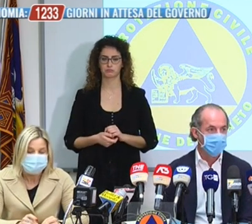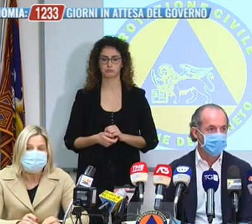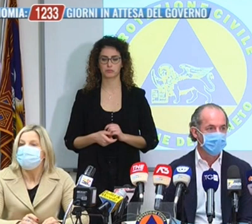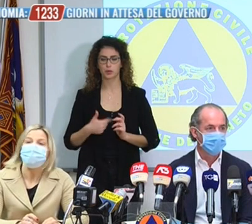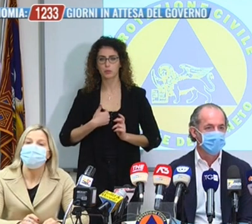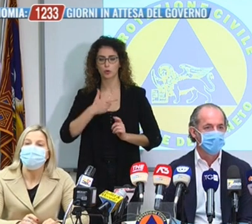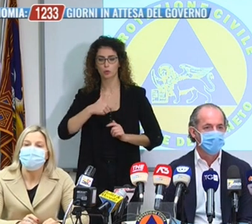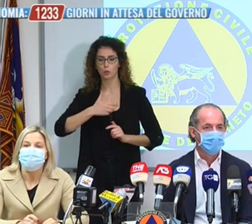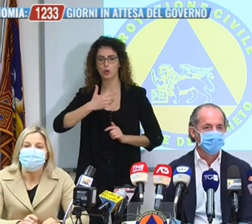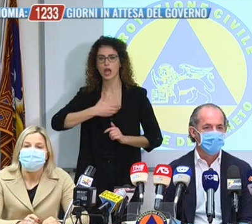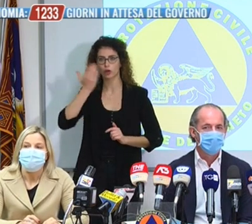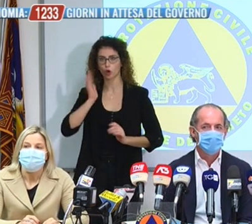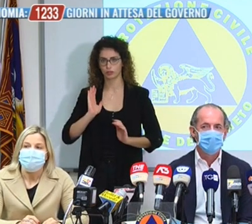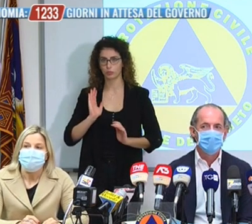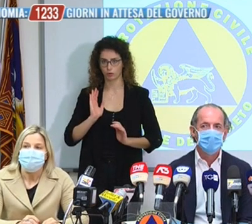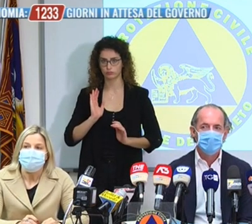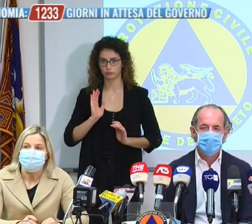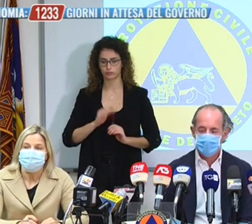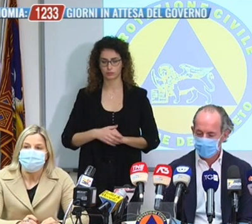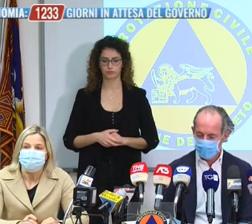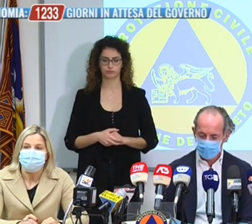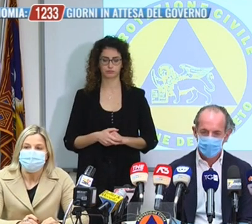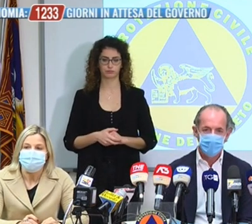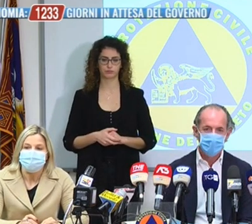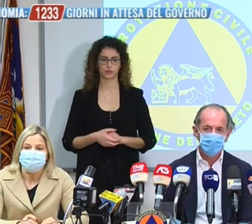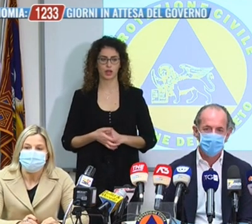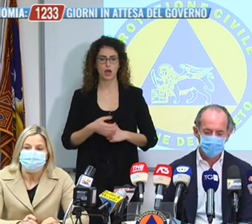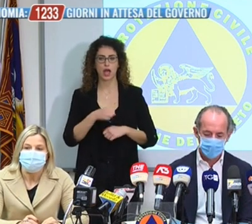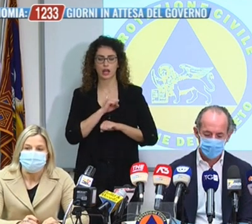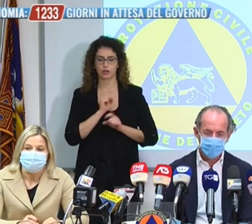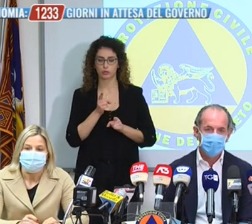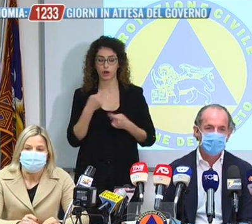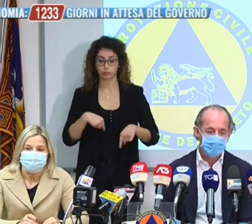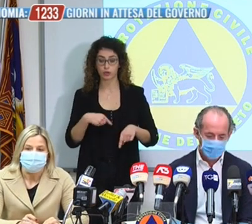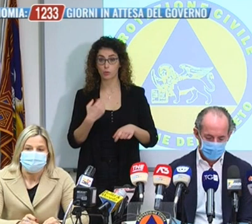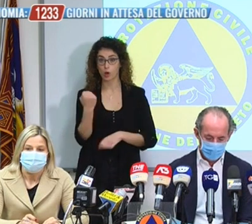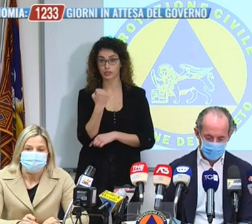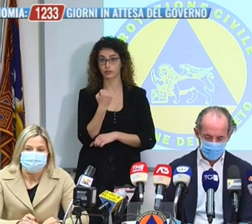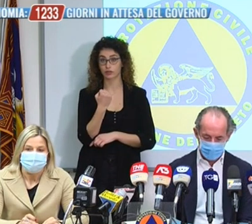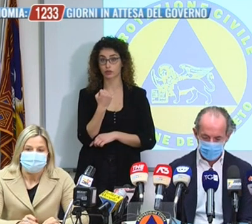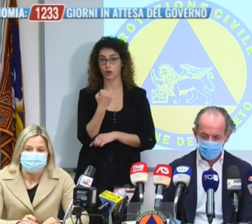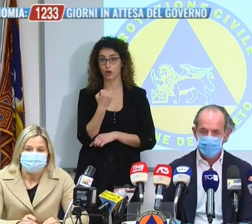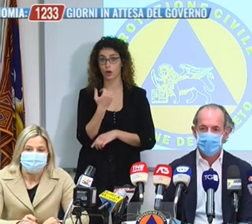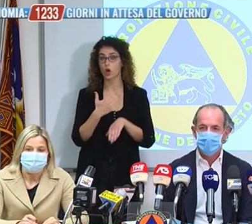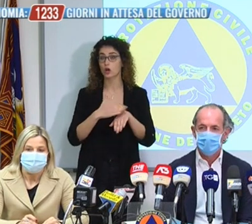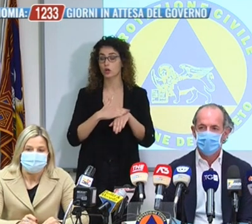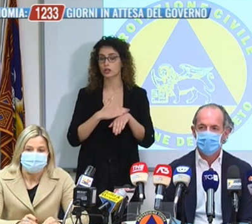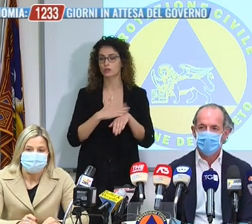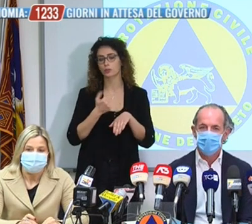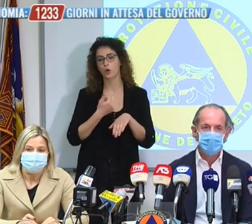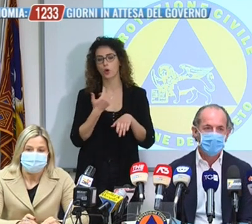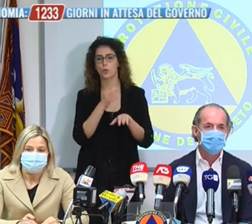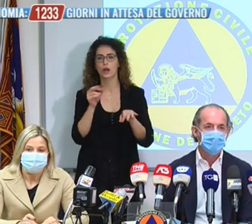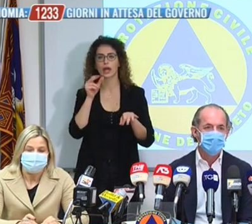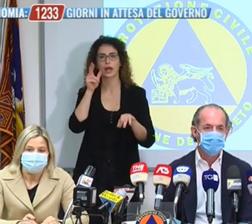garantisce l'anonimato, e penso che anche questo possa essere un servizio che magari per qualche signora,